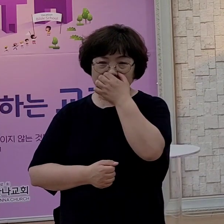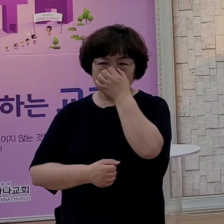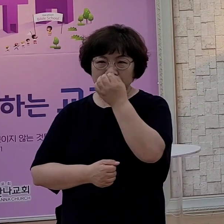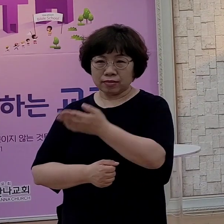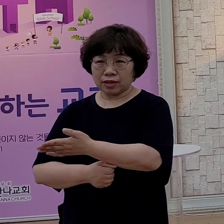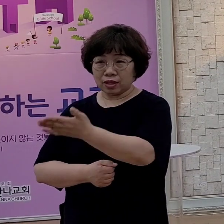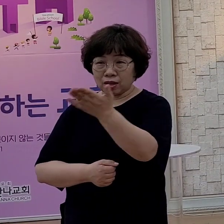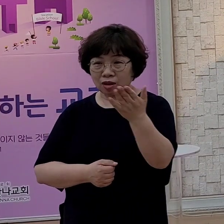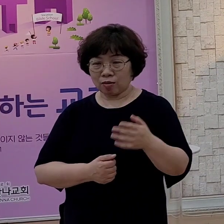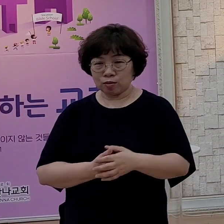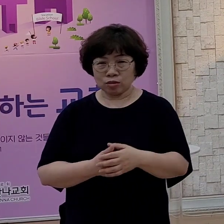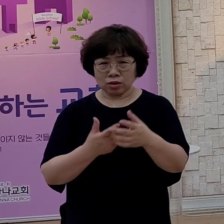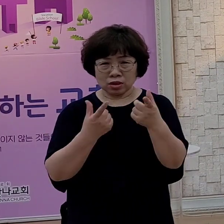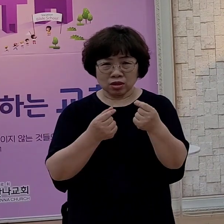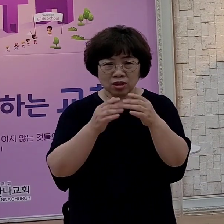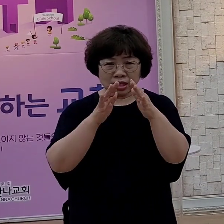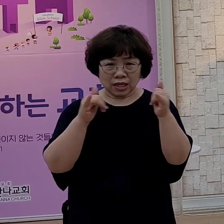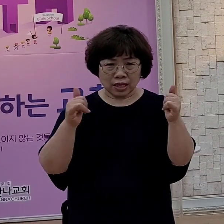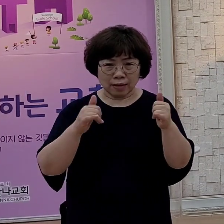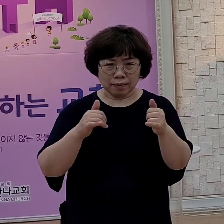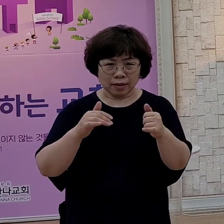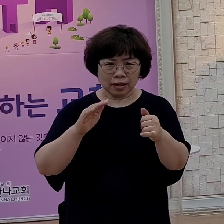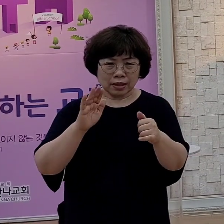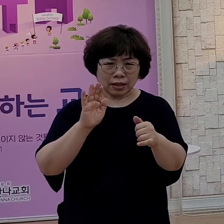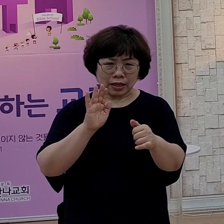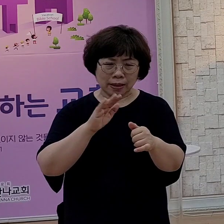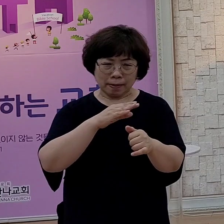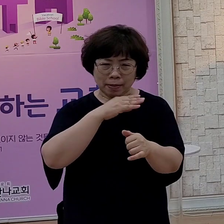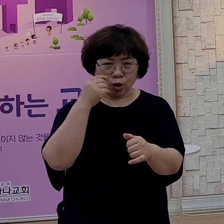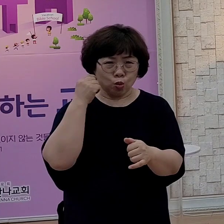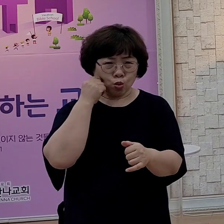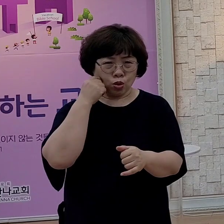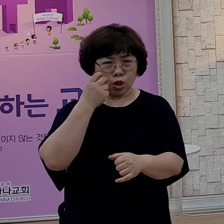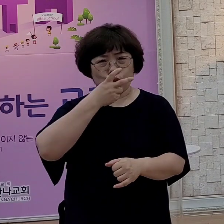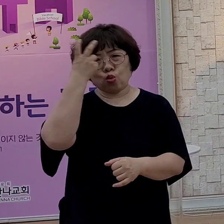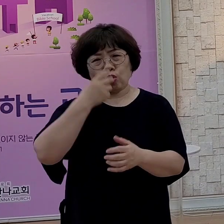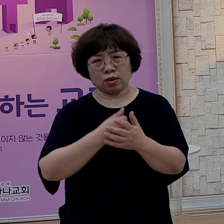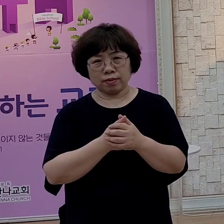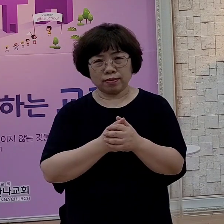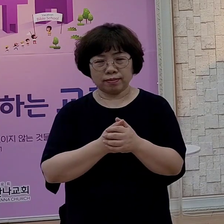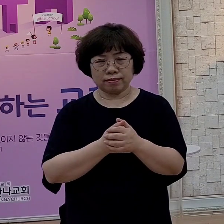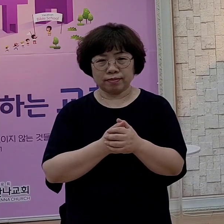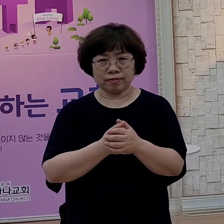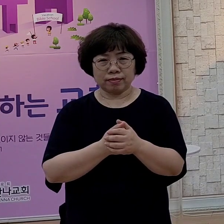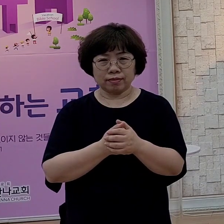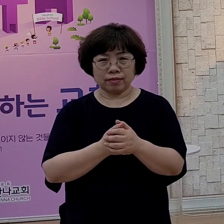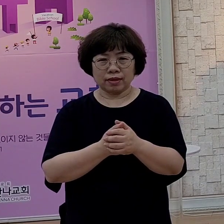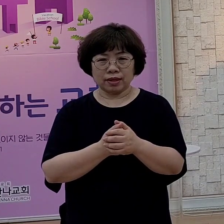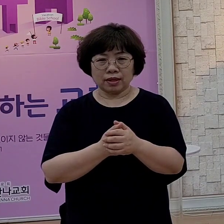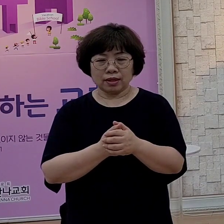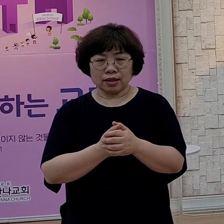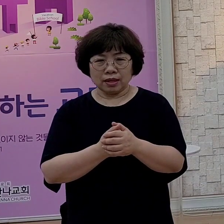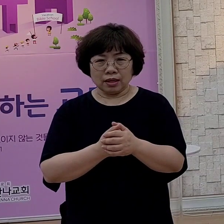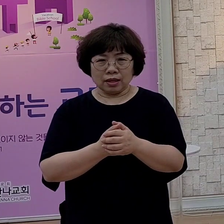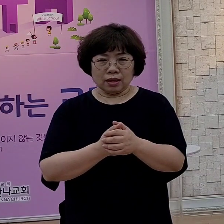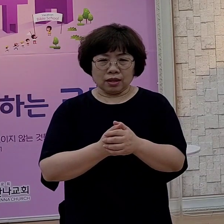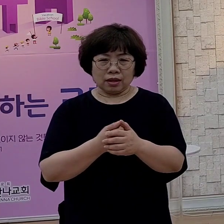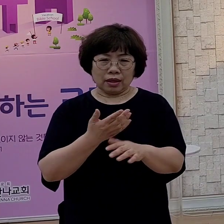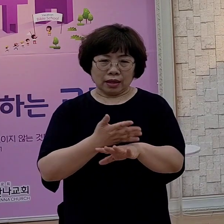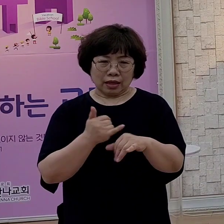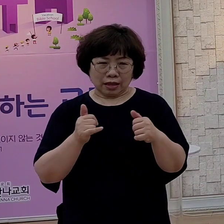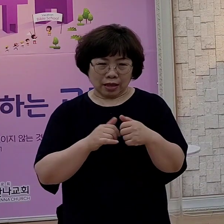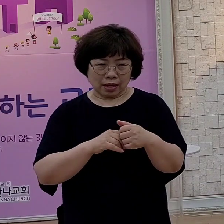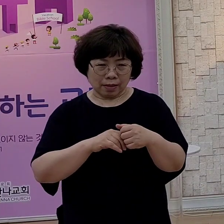여러분, 이런 사람들은 잘못된 똑똑함이라 그래요. 자기는 너무 지혜로워. 항상 방어적이고 남을 뭐하면